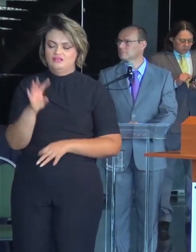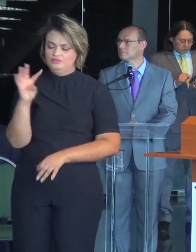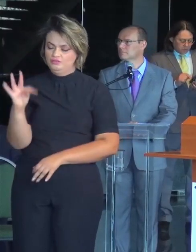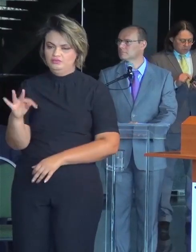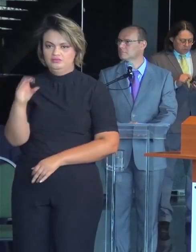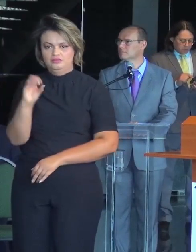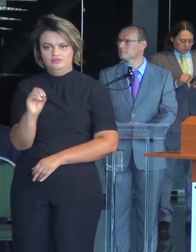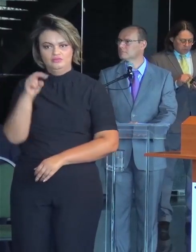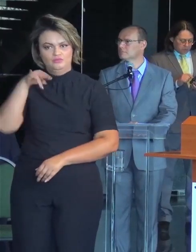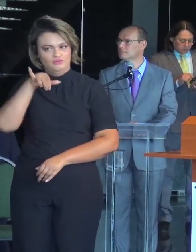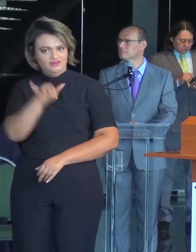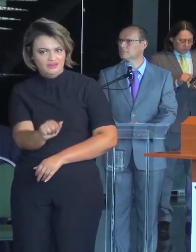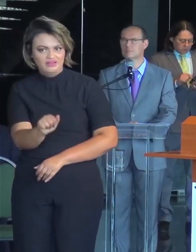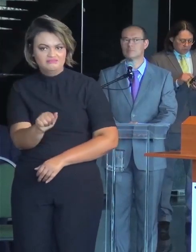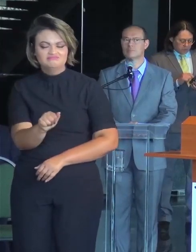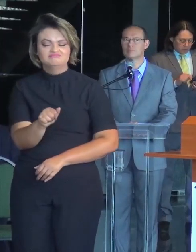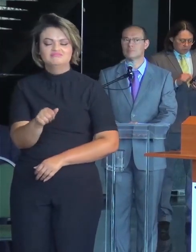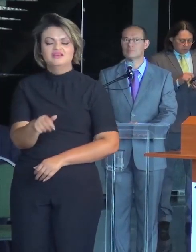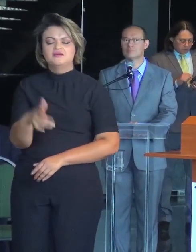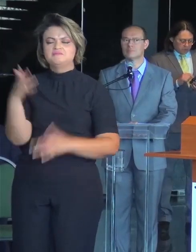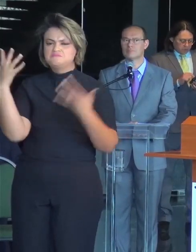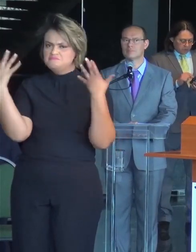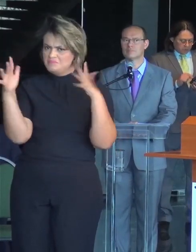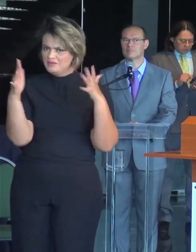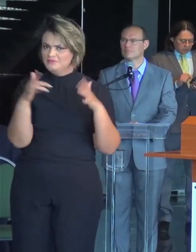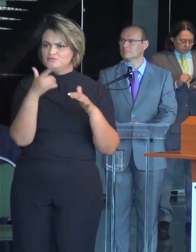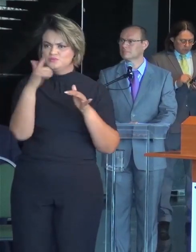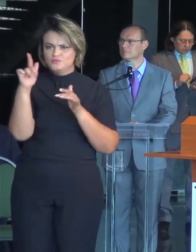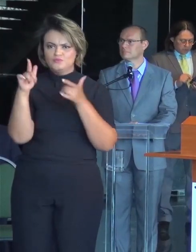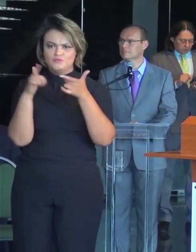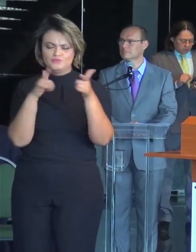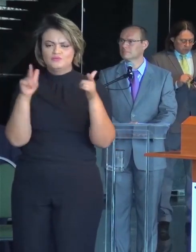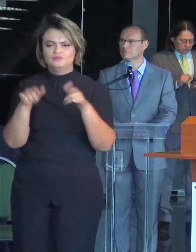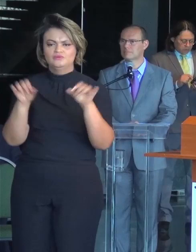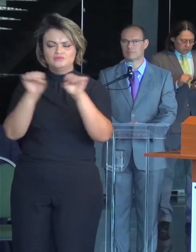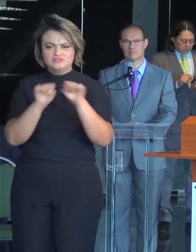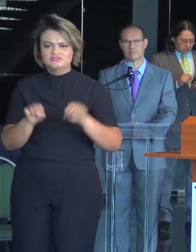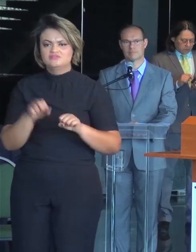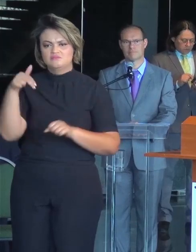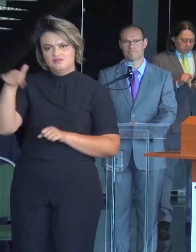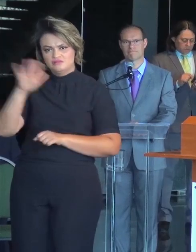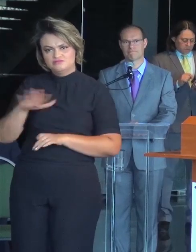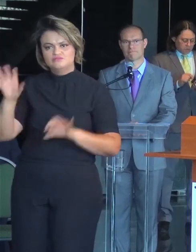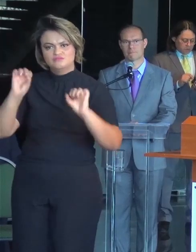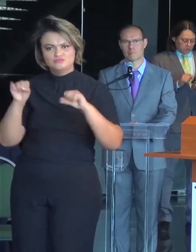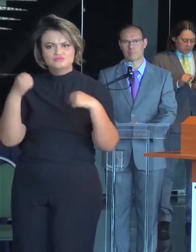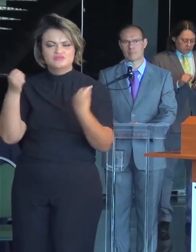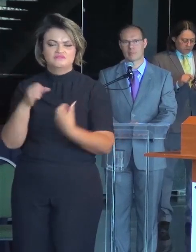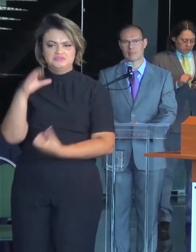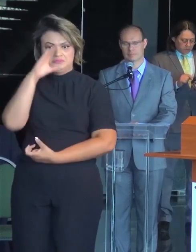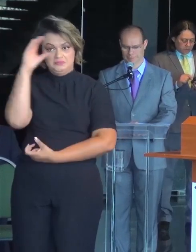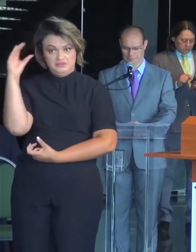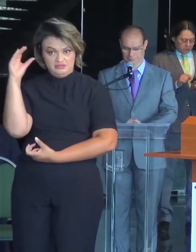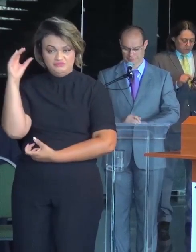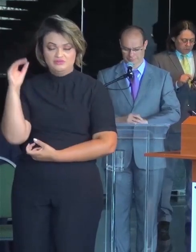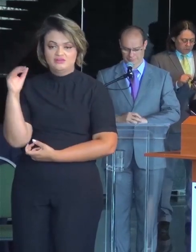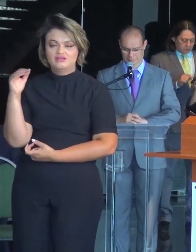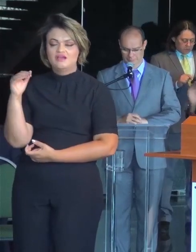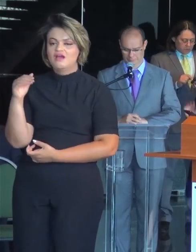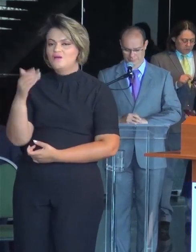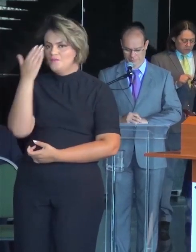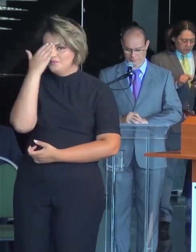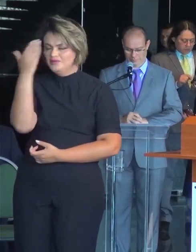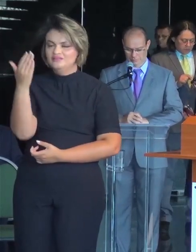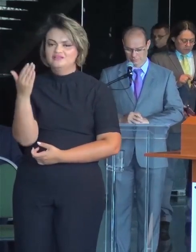Tônia Maria, cumprimentar todos os membros do Sistema Nacional de Defesa do Consumidor, agradecer